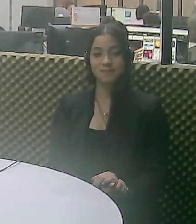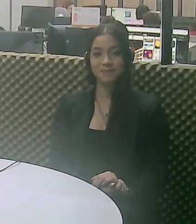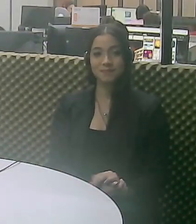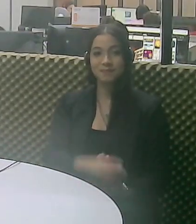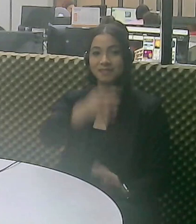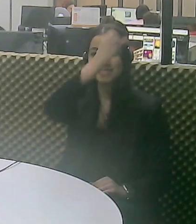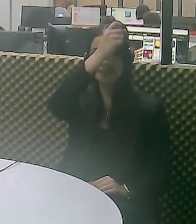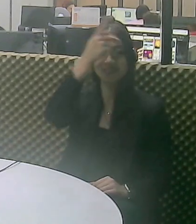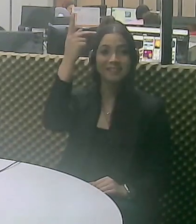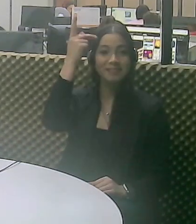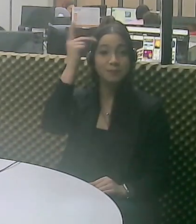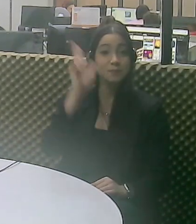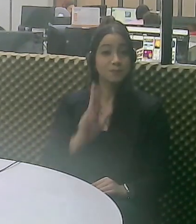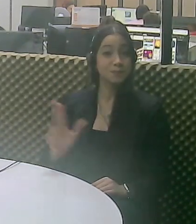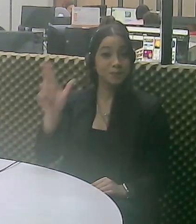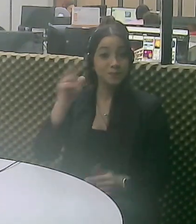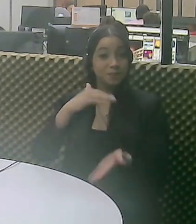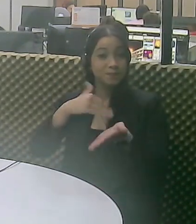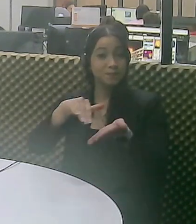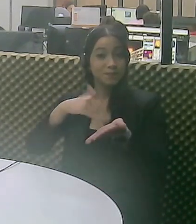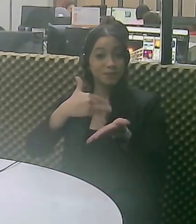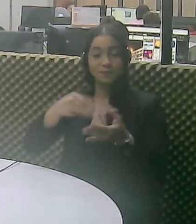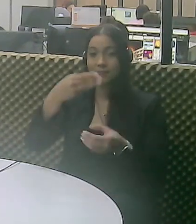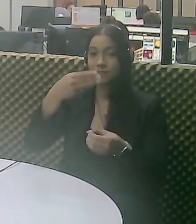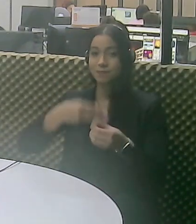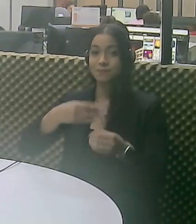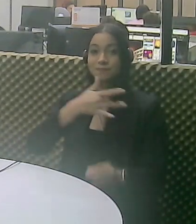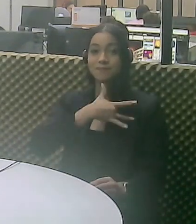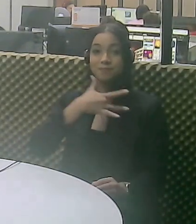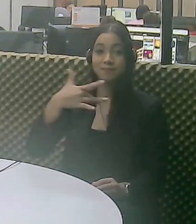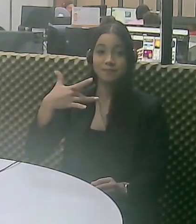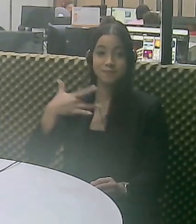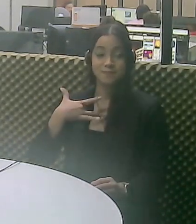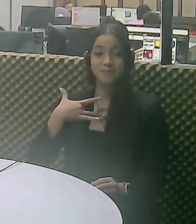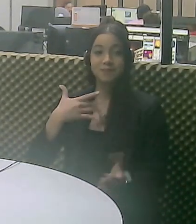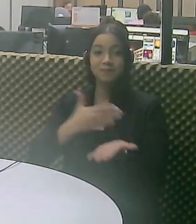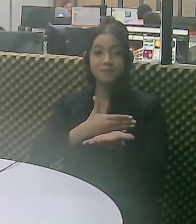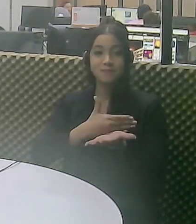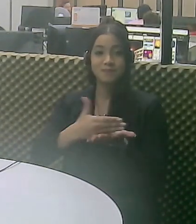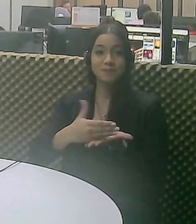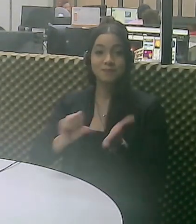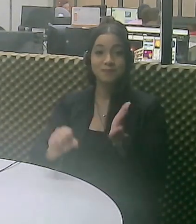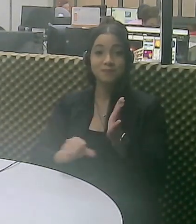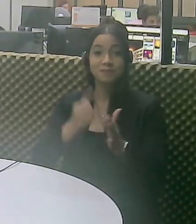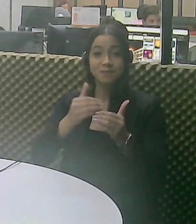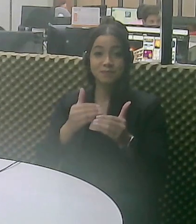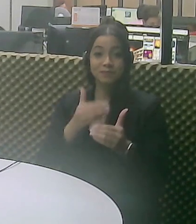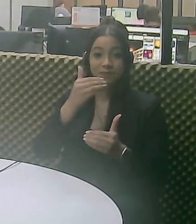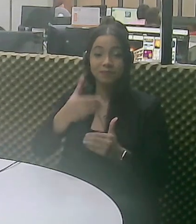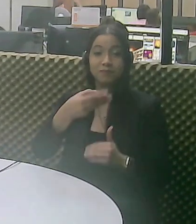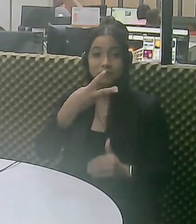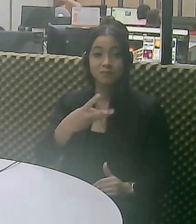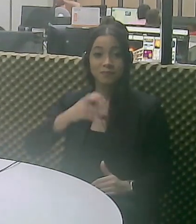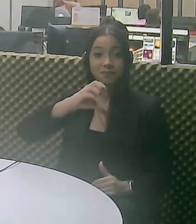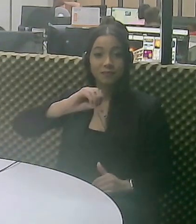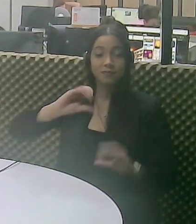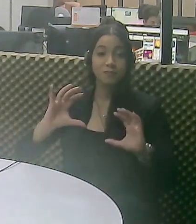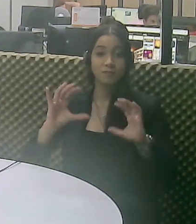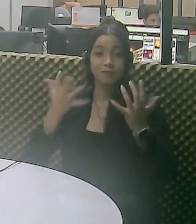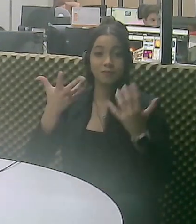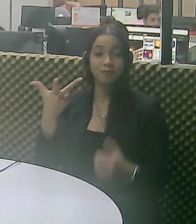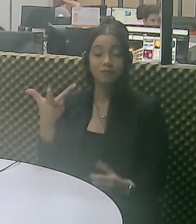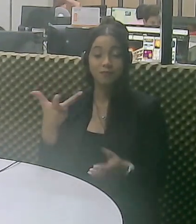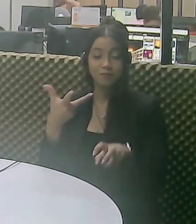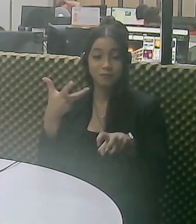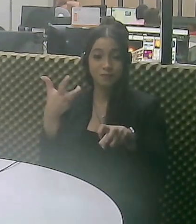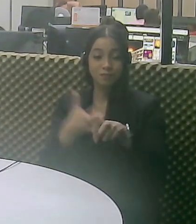A Prefeitura de Uberlândia, por meio da Secretaria Municipal de Saúde, vai iniciar a primeira fase da 39ª campanha de